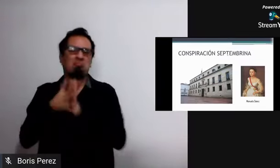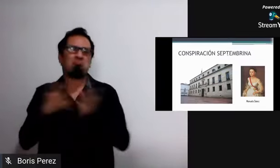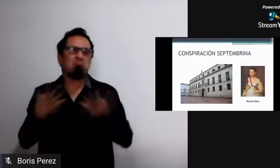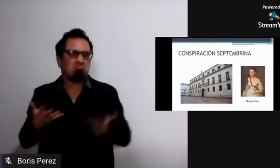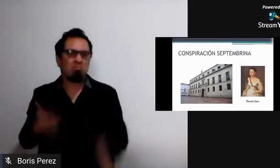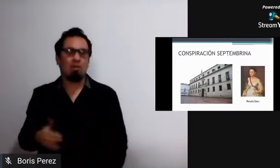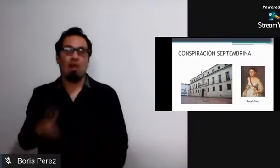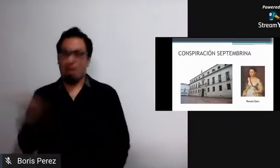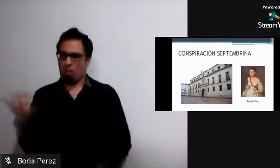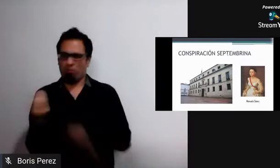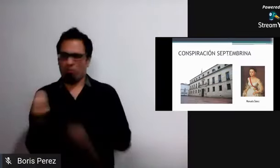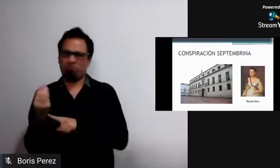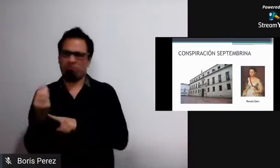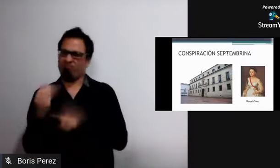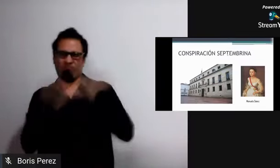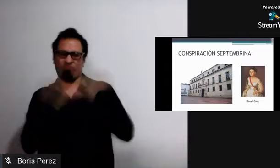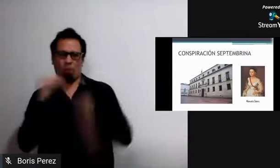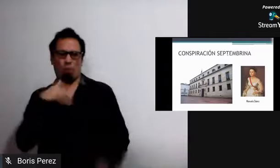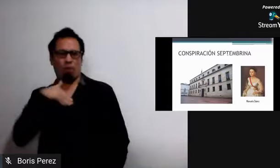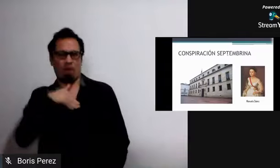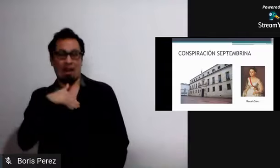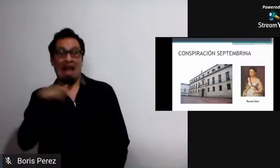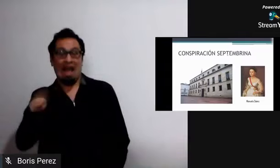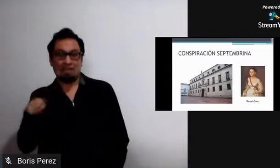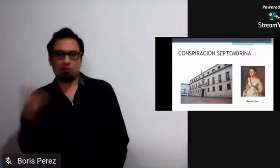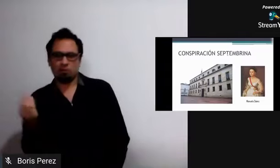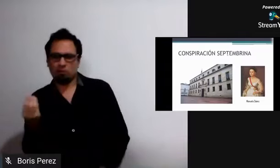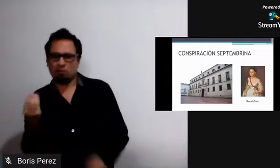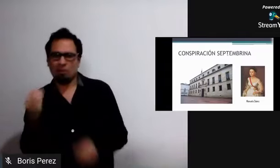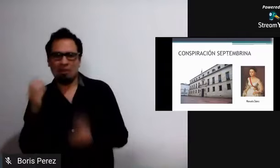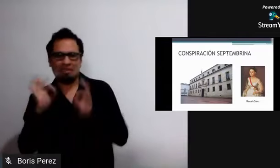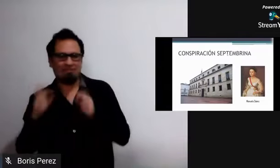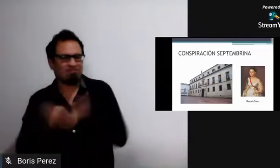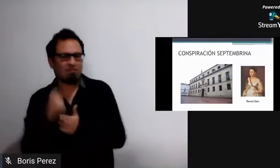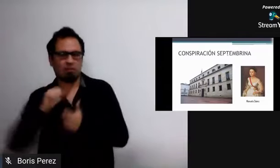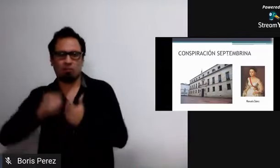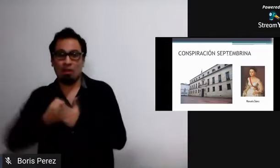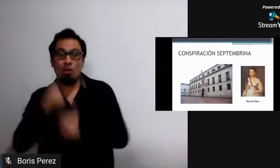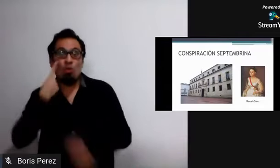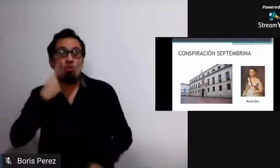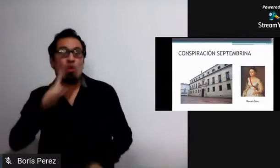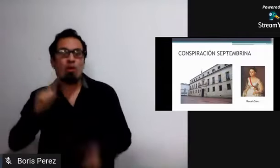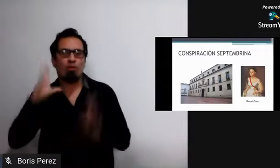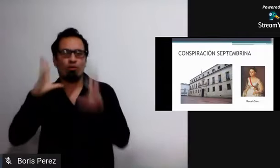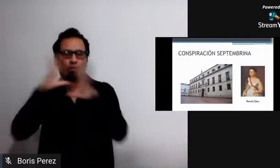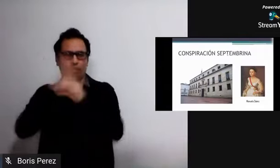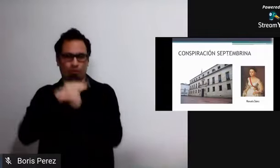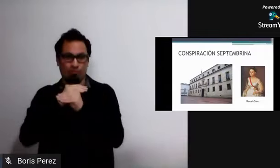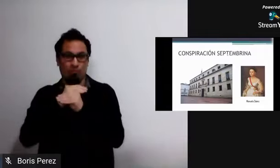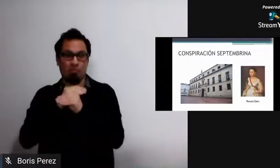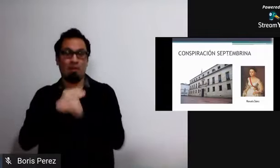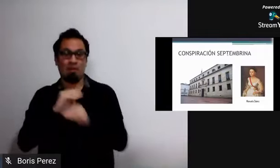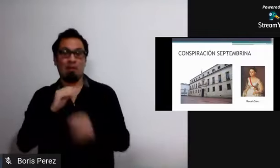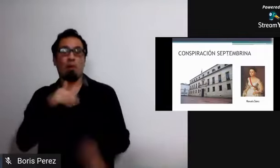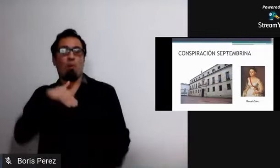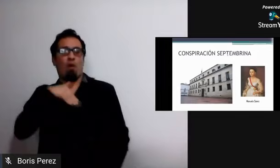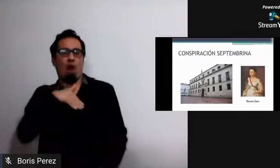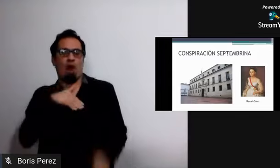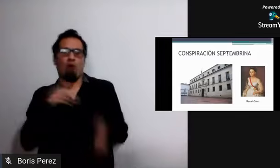anteriormente. Y lo que pasó en ese momento es que precisamente estos grupos que estaban conspirando